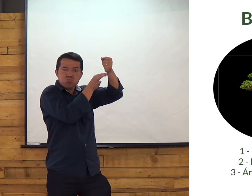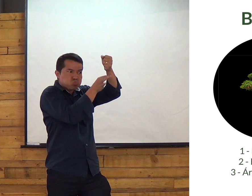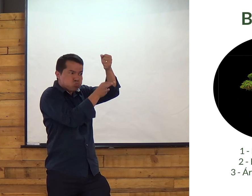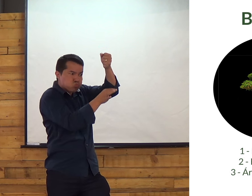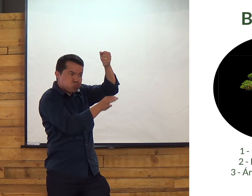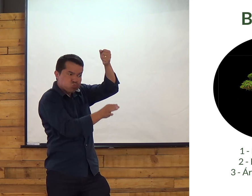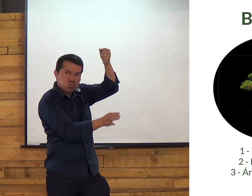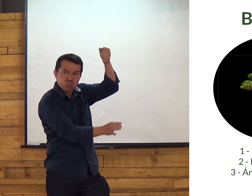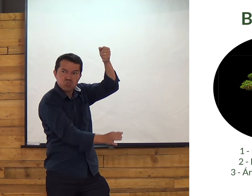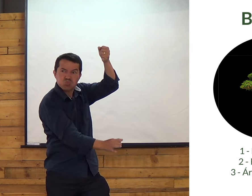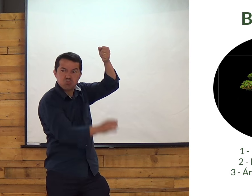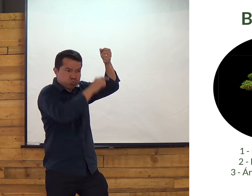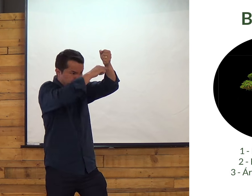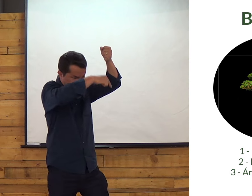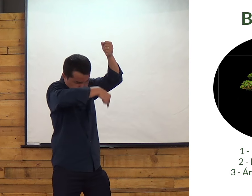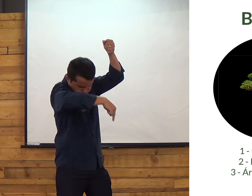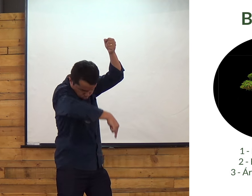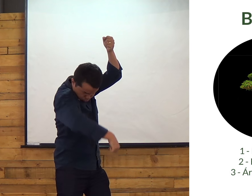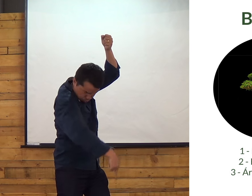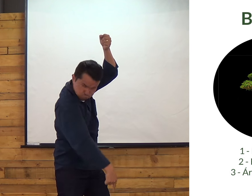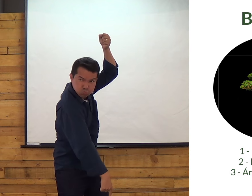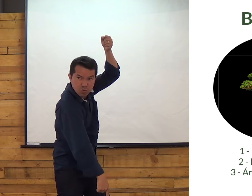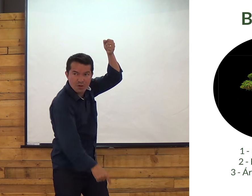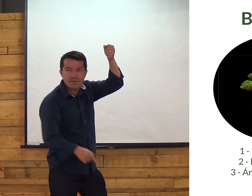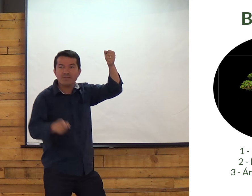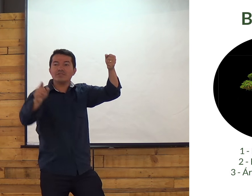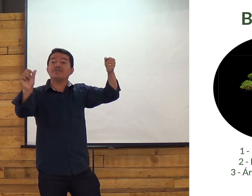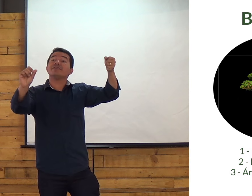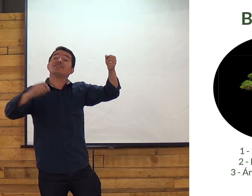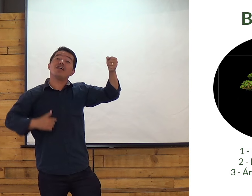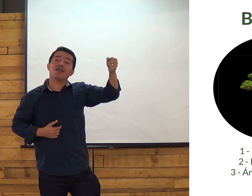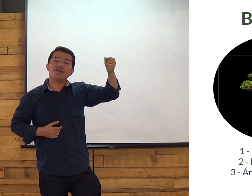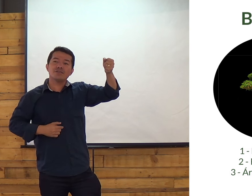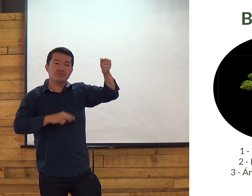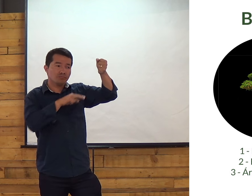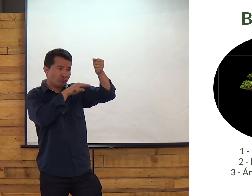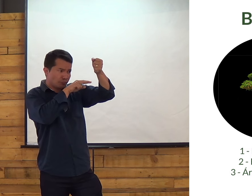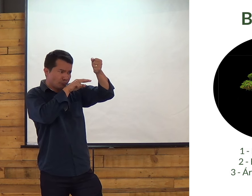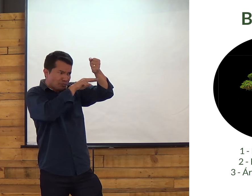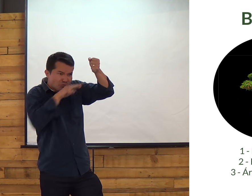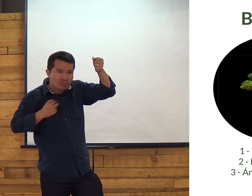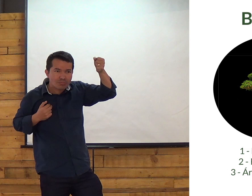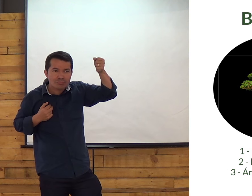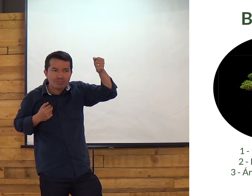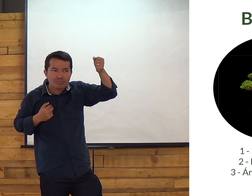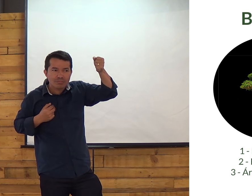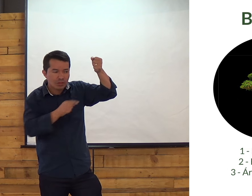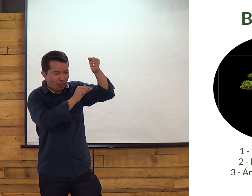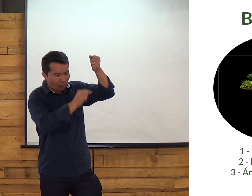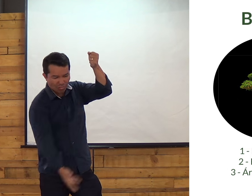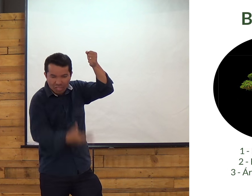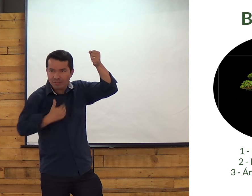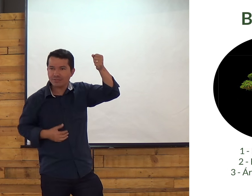profundas, tem uma raiz mais forte ali, uma raiz bem profunda, e você corta